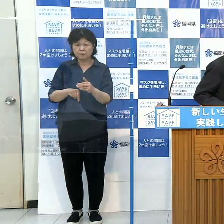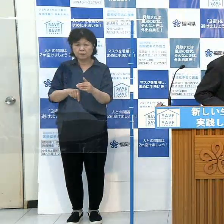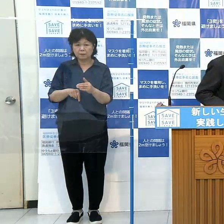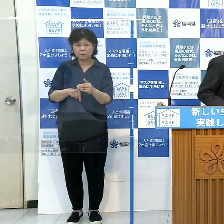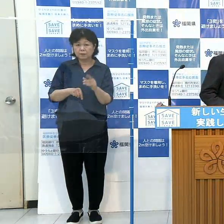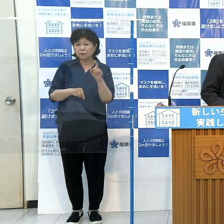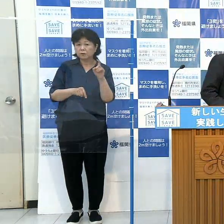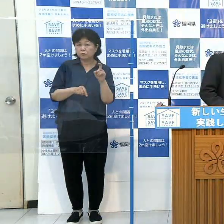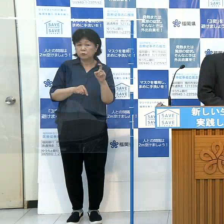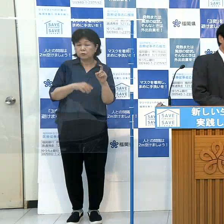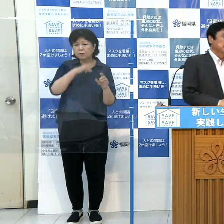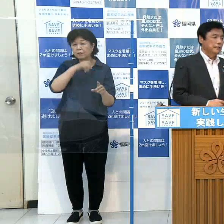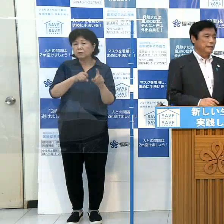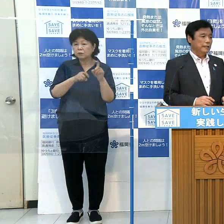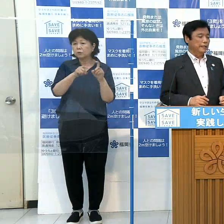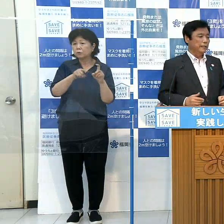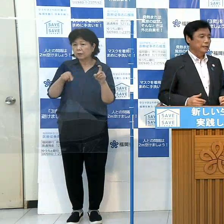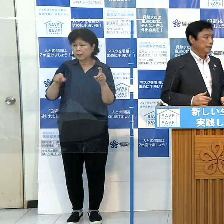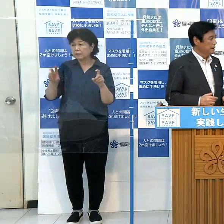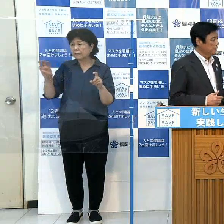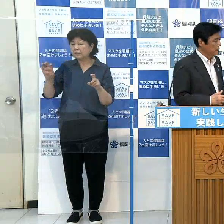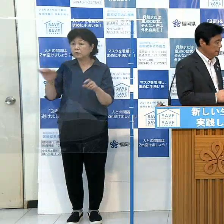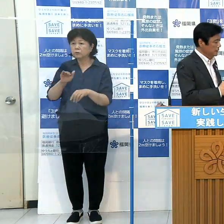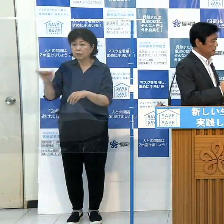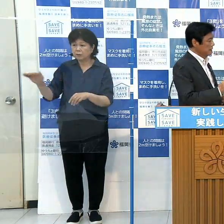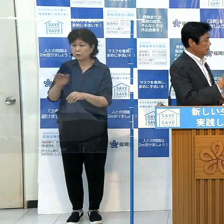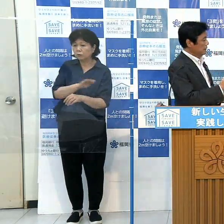10代から30代の方が、